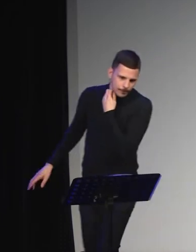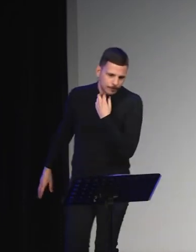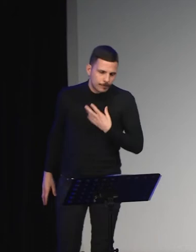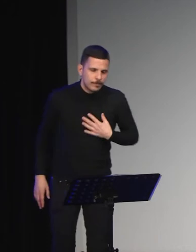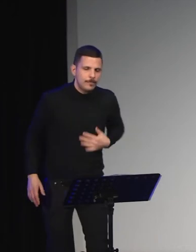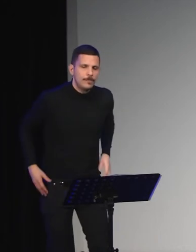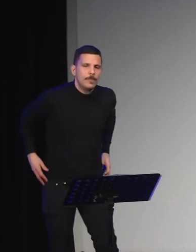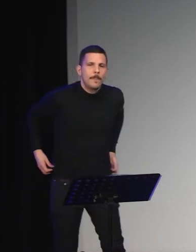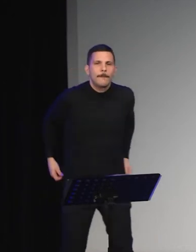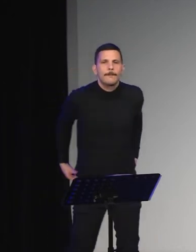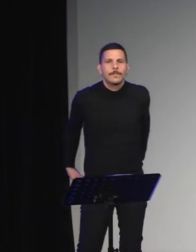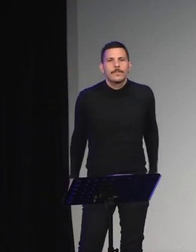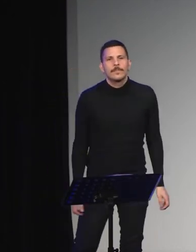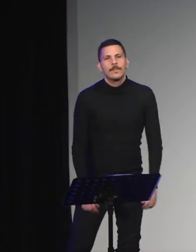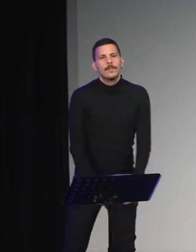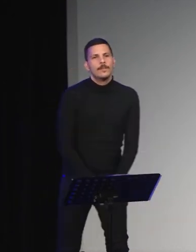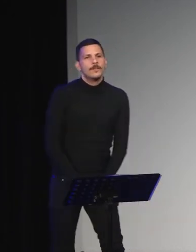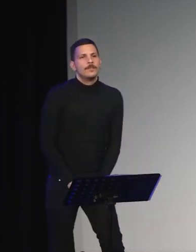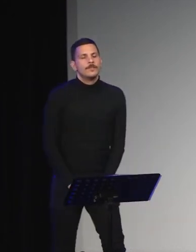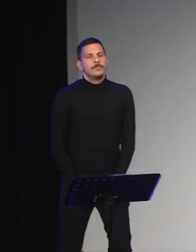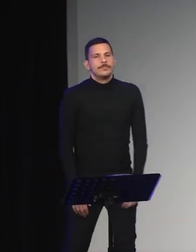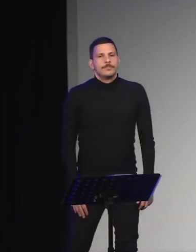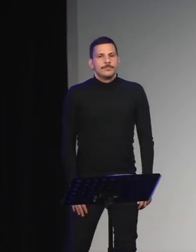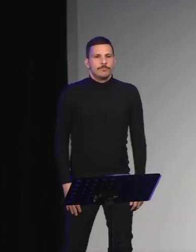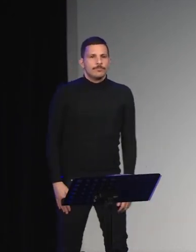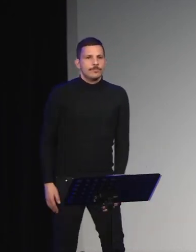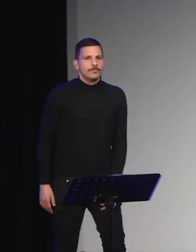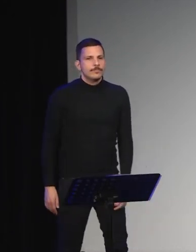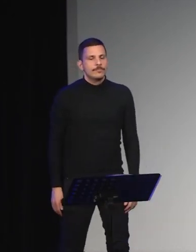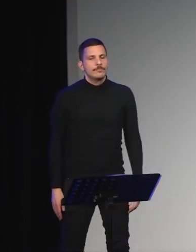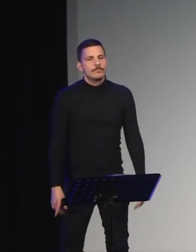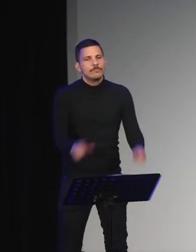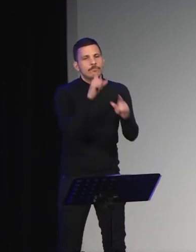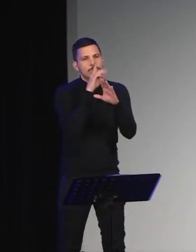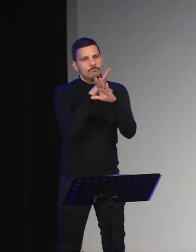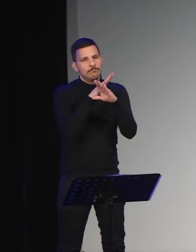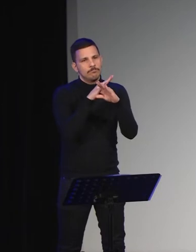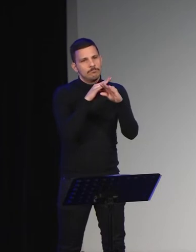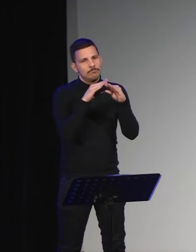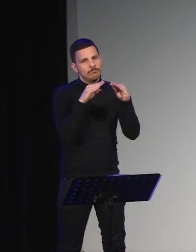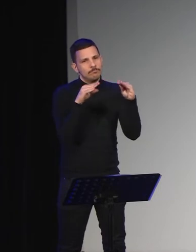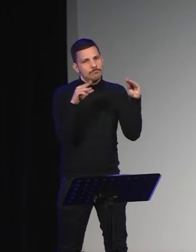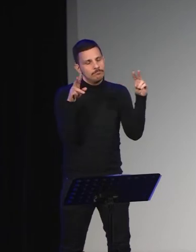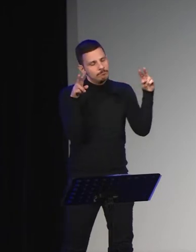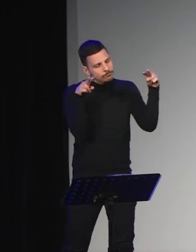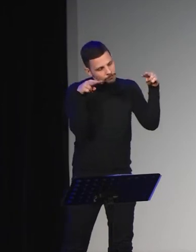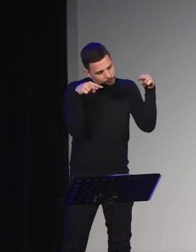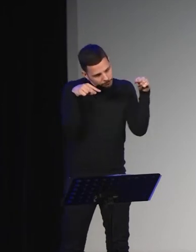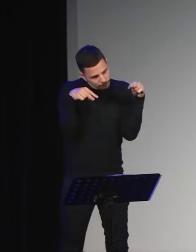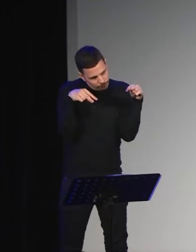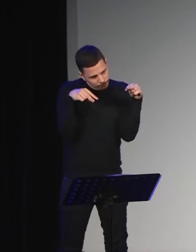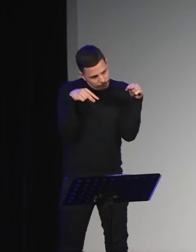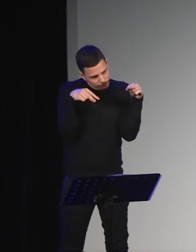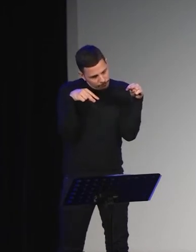et Salim souhaita que la terre soit bonne et qu'elle soit légère pour cet oiseau et pour les